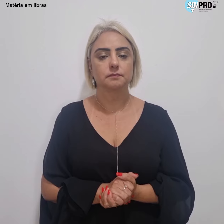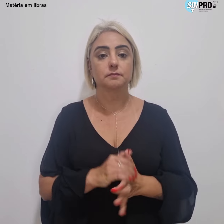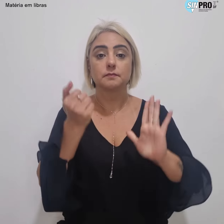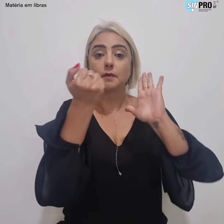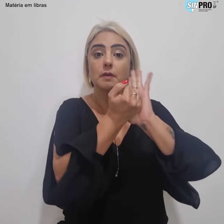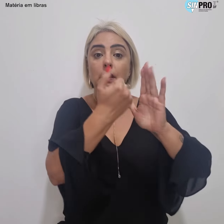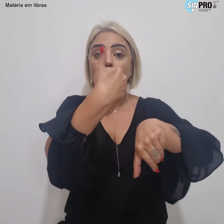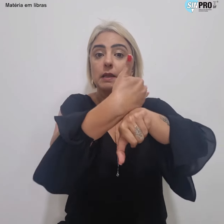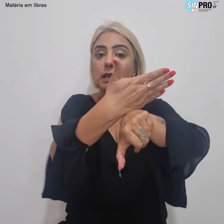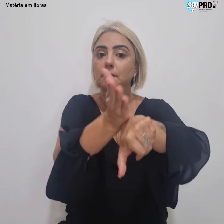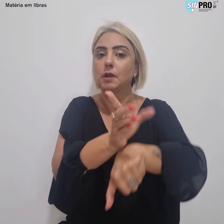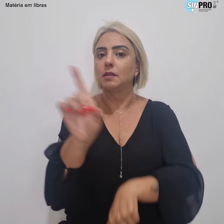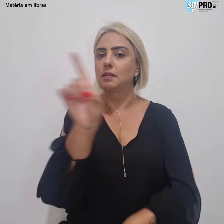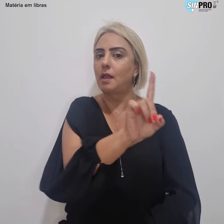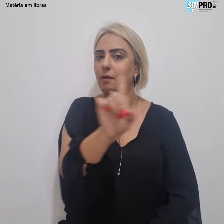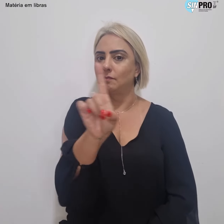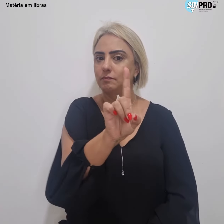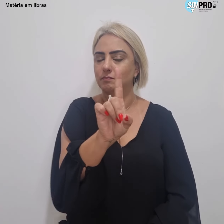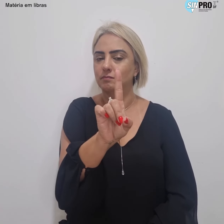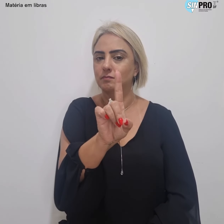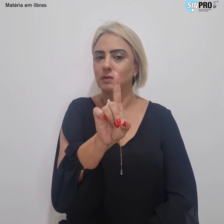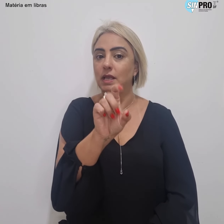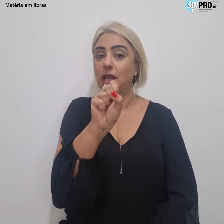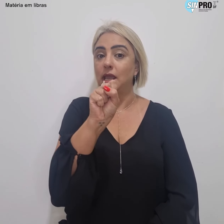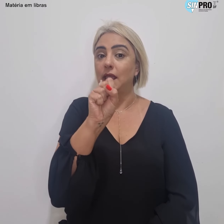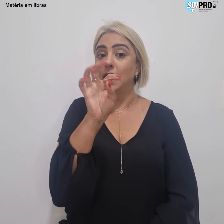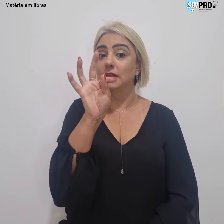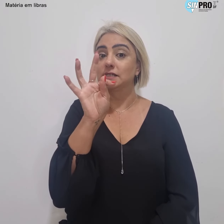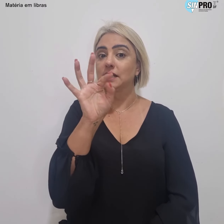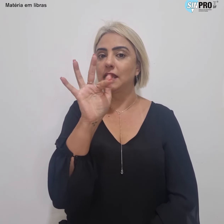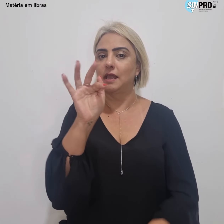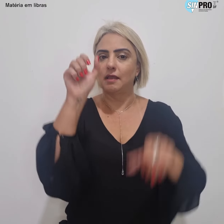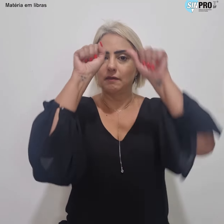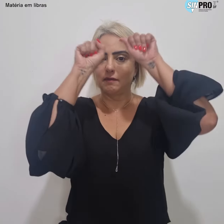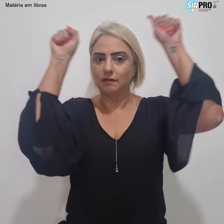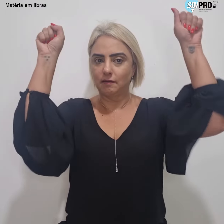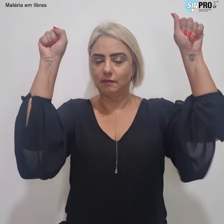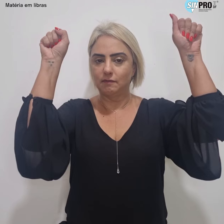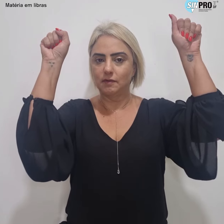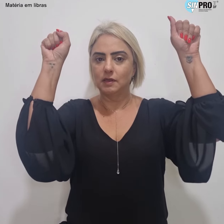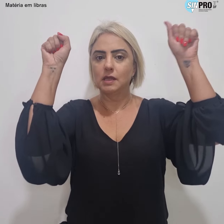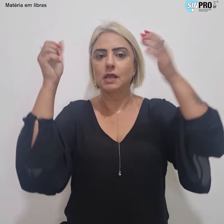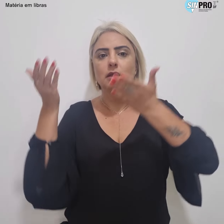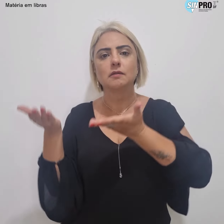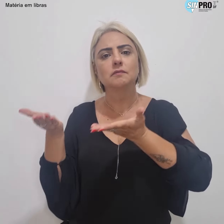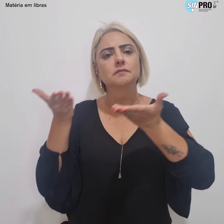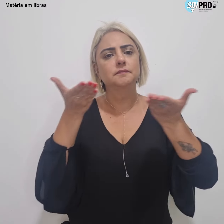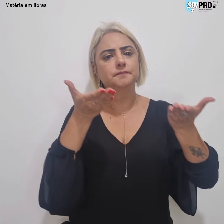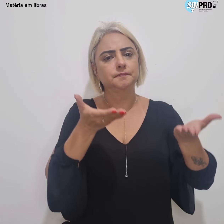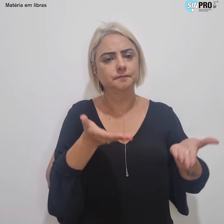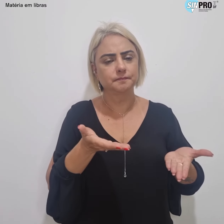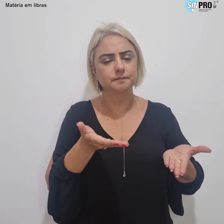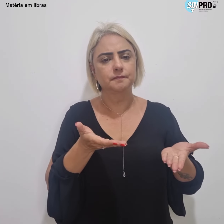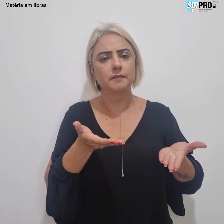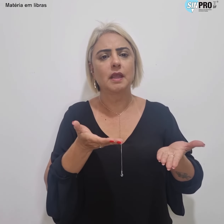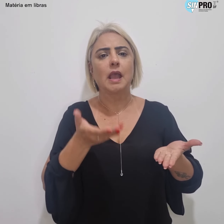Marco temporal não. O Supremo Tribunal Federal trouxe de volta para votação